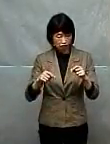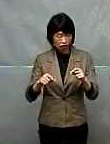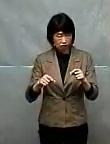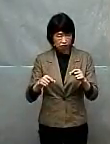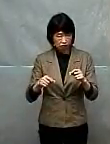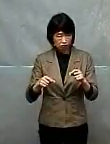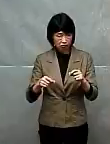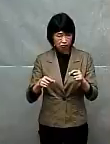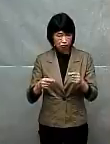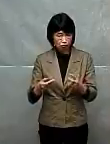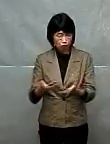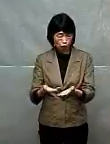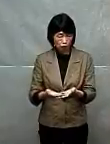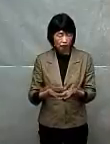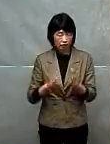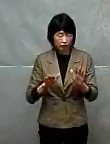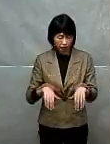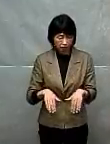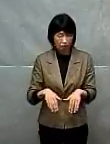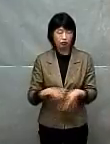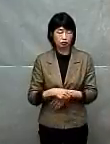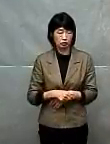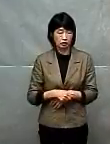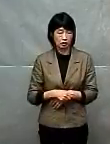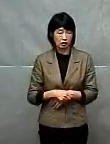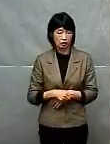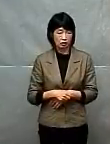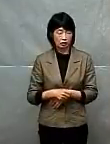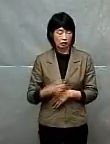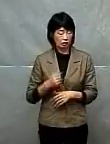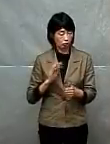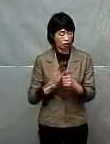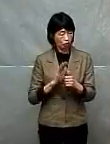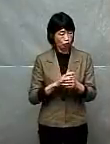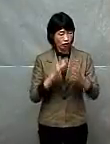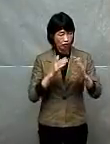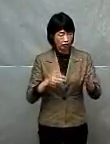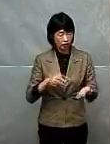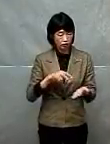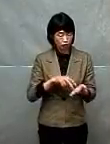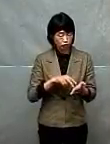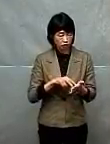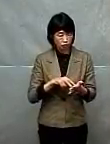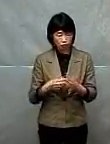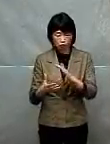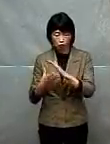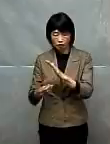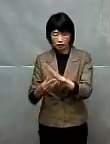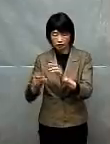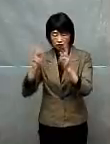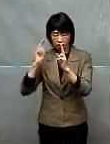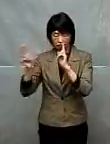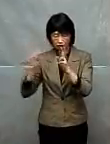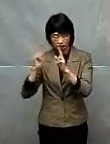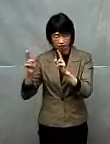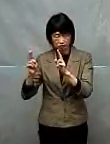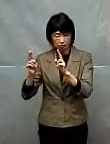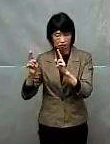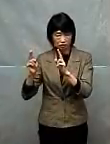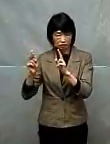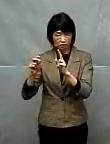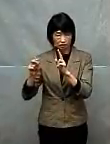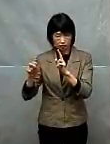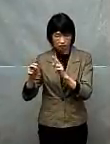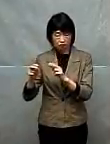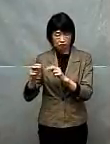、うちの後援会でもその印刷会社に問い合わせて、その送っていただいたものを